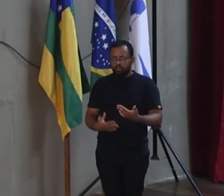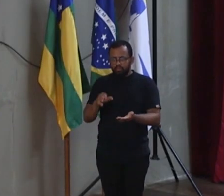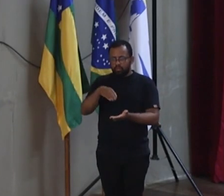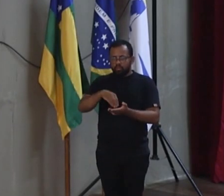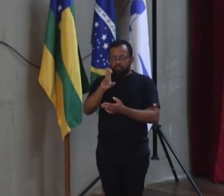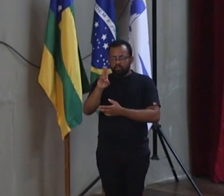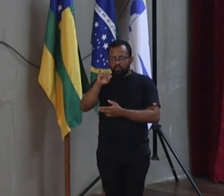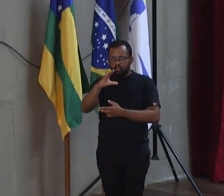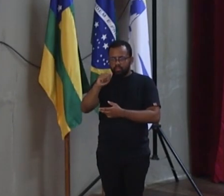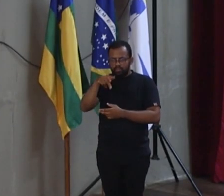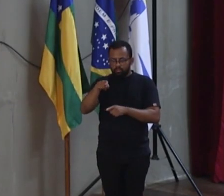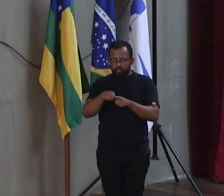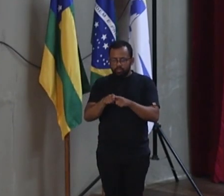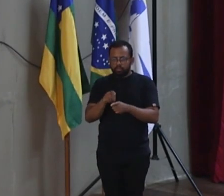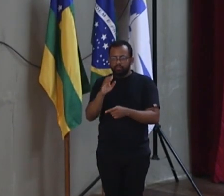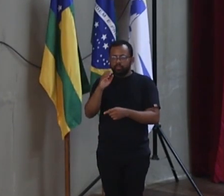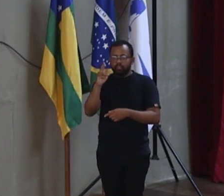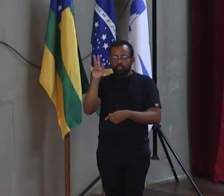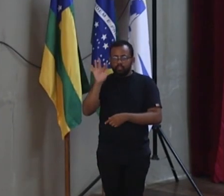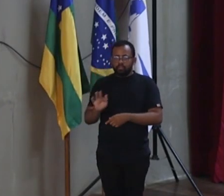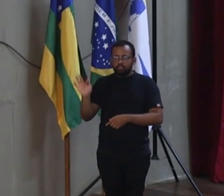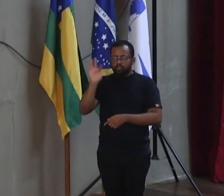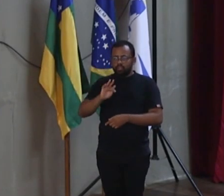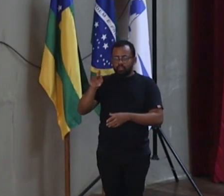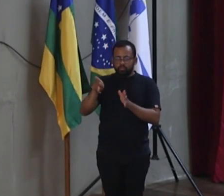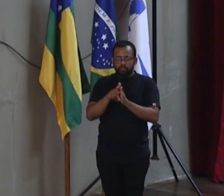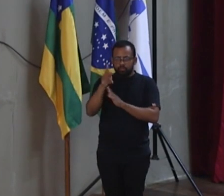da Unicamp e da PUC São Paulo.